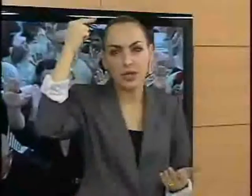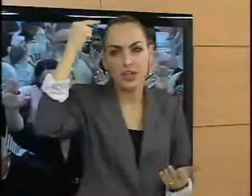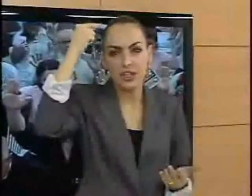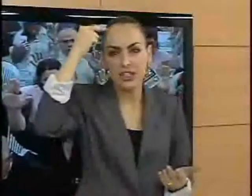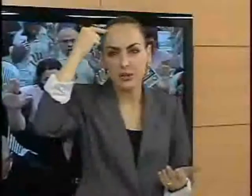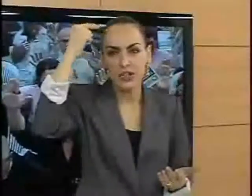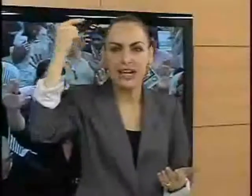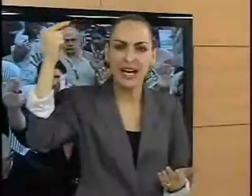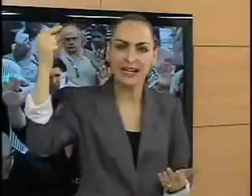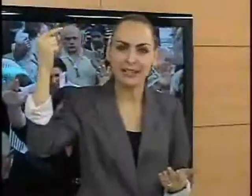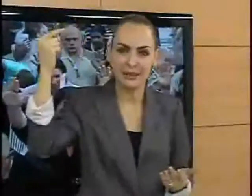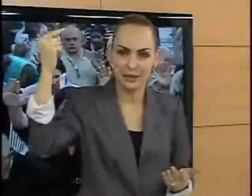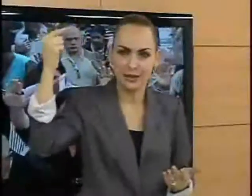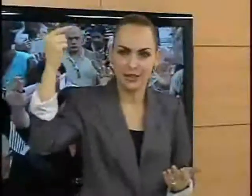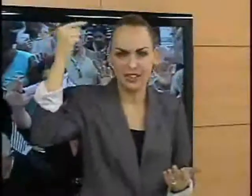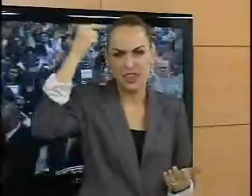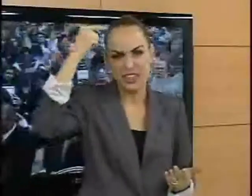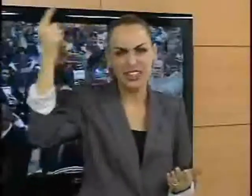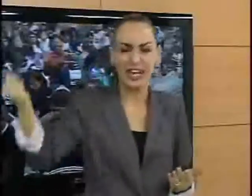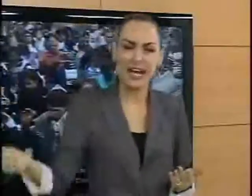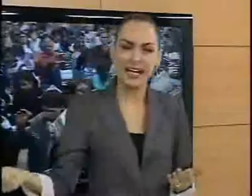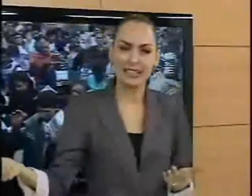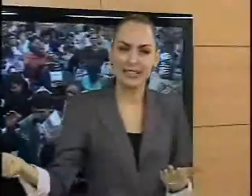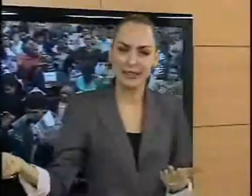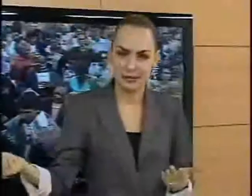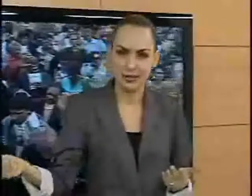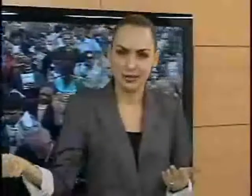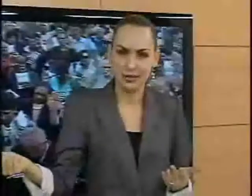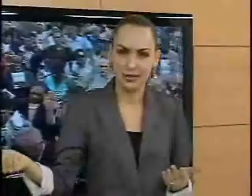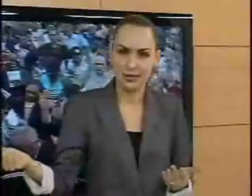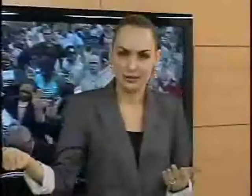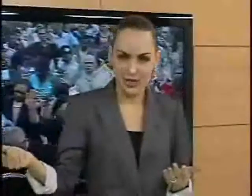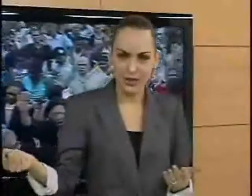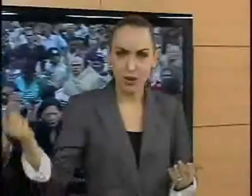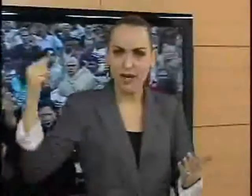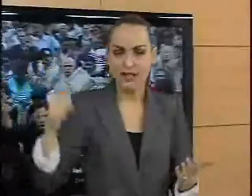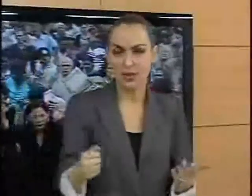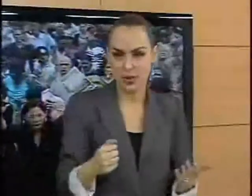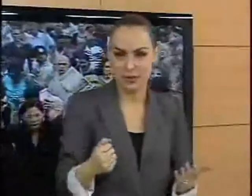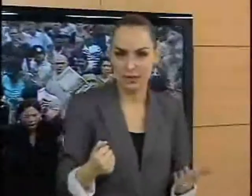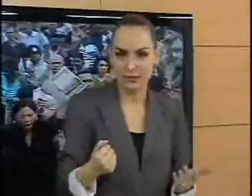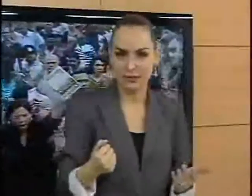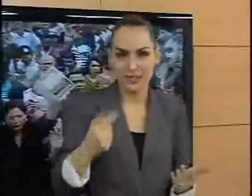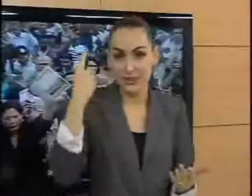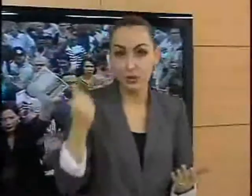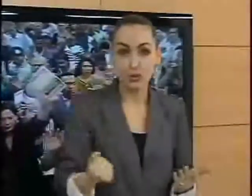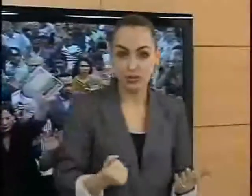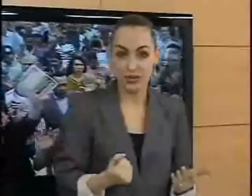de incredulidade, de fragilidade, não é? Tomasse conta, de dúvida.